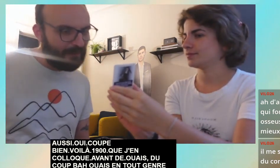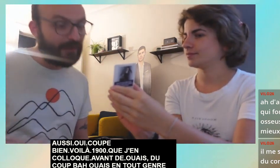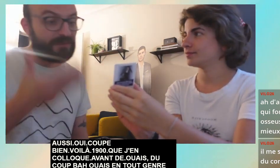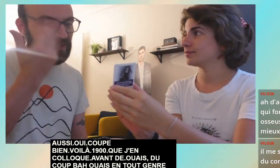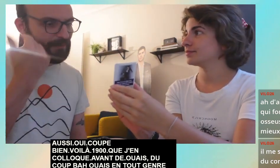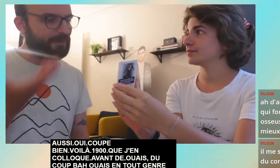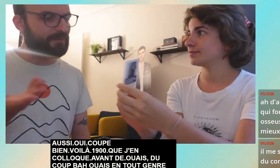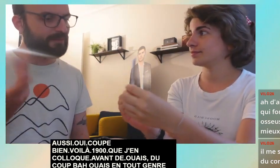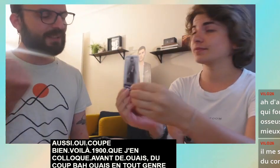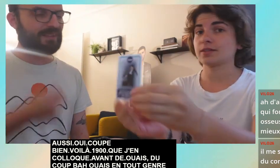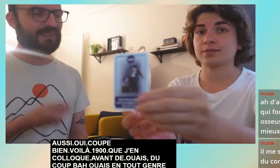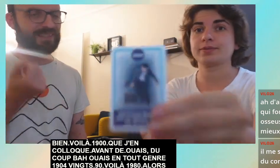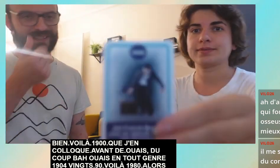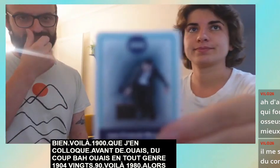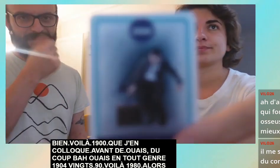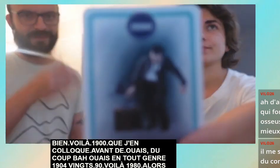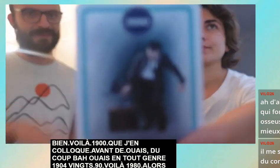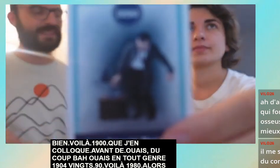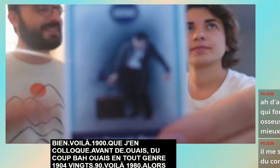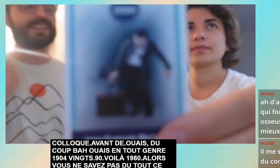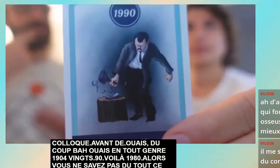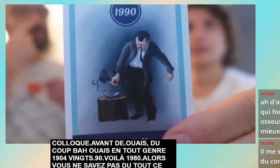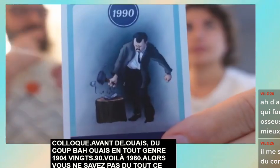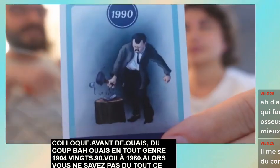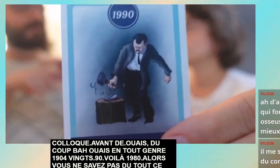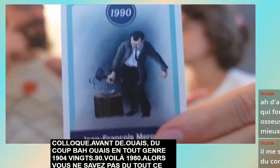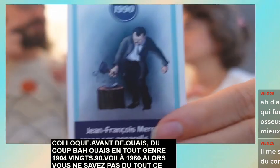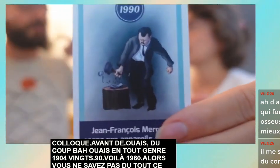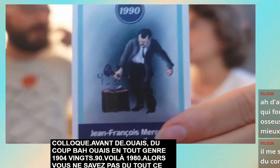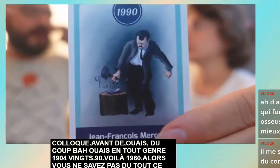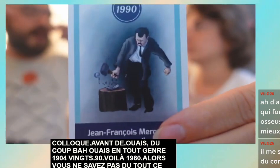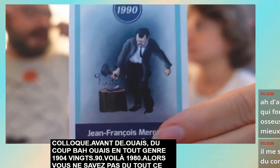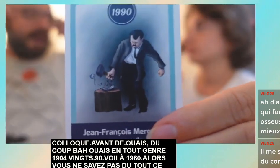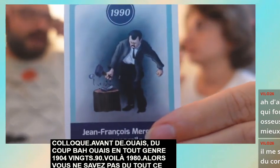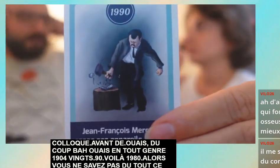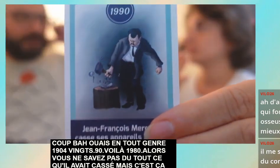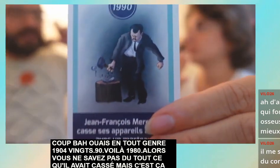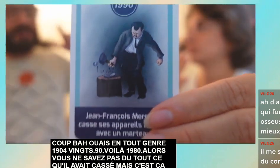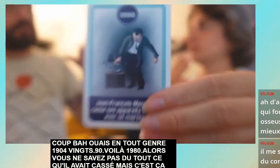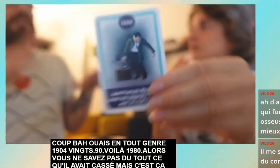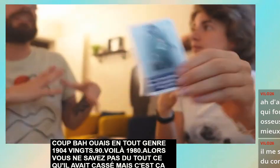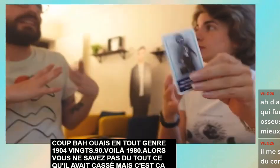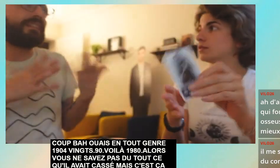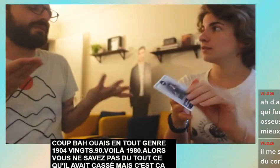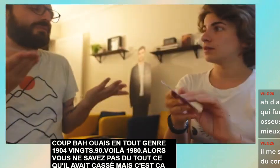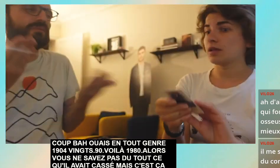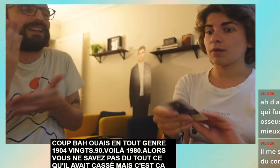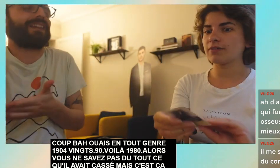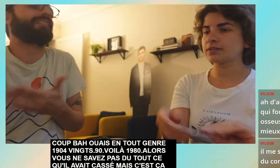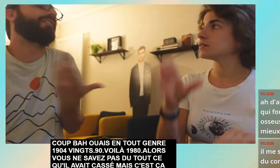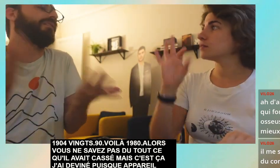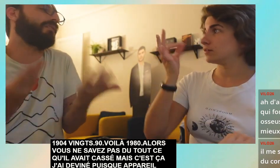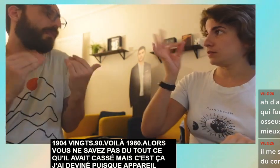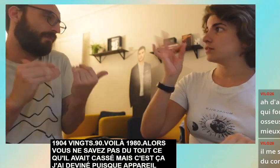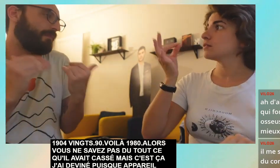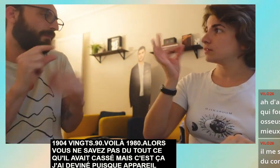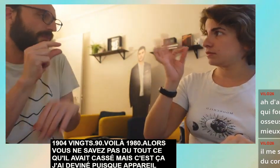Alors vous ne savez pas du tout qu'il avait cassé, mais c'est ça, j'ai deviné. C'est Parce que, une du coup, image. appareil pour qu'il les ait, du coup c'était En fait- récent quand même un